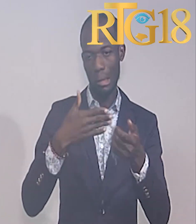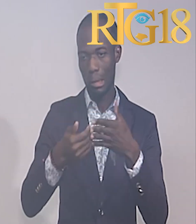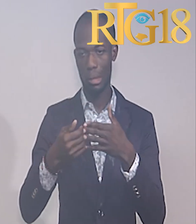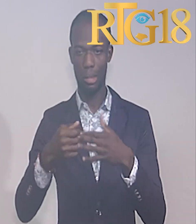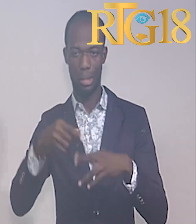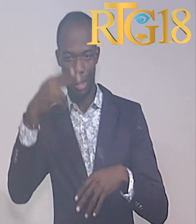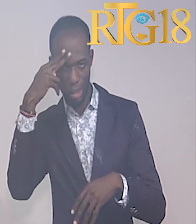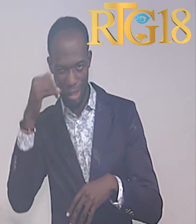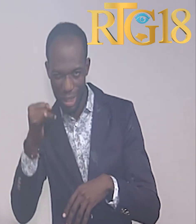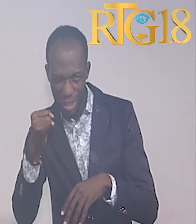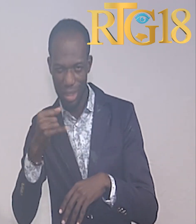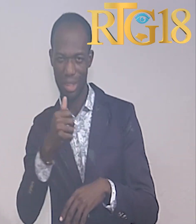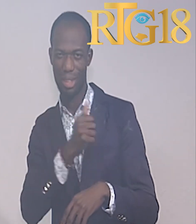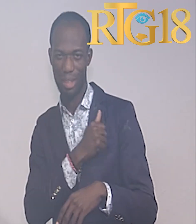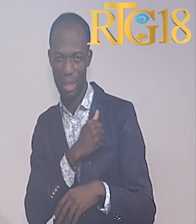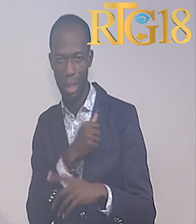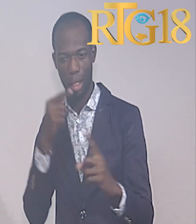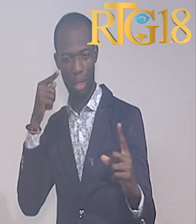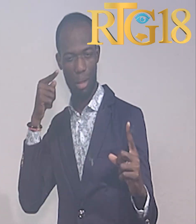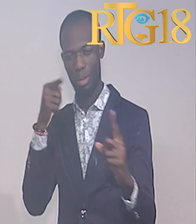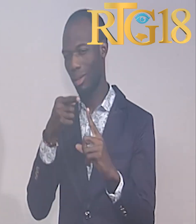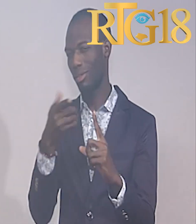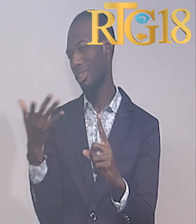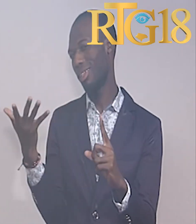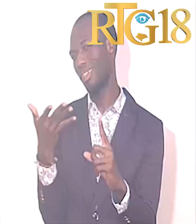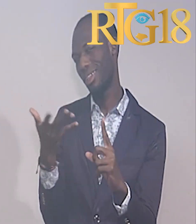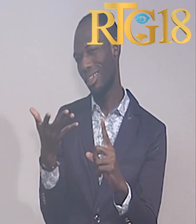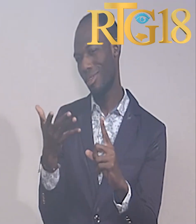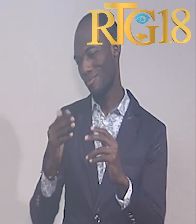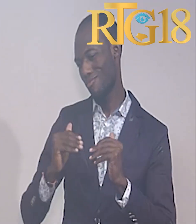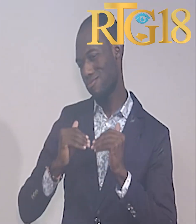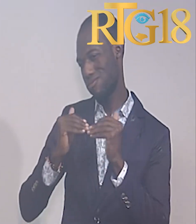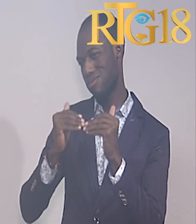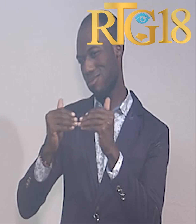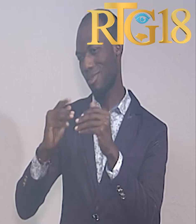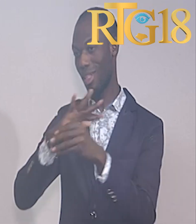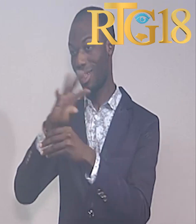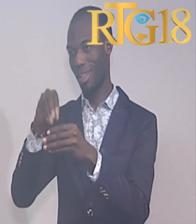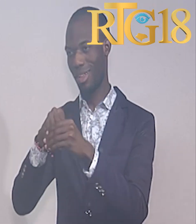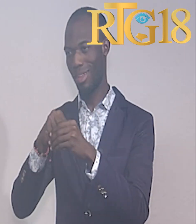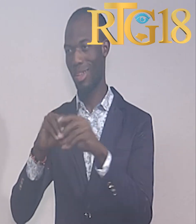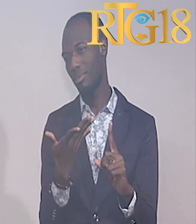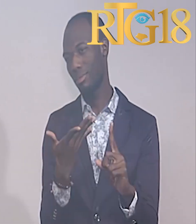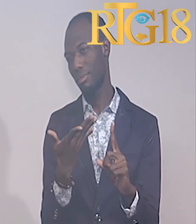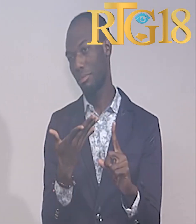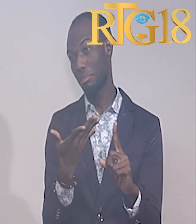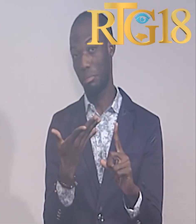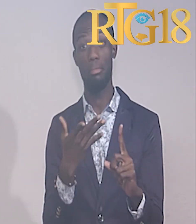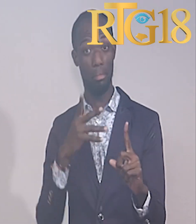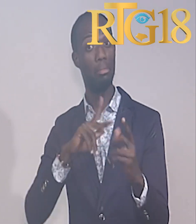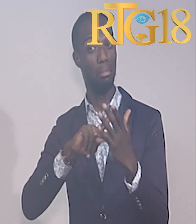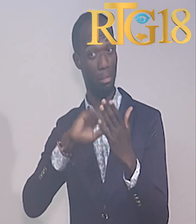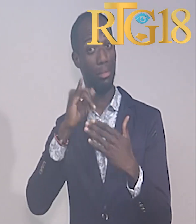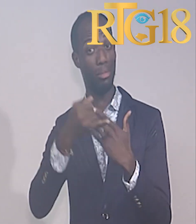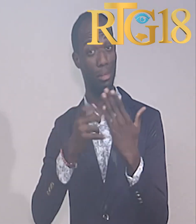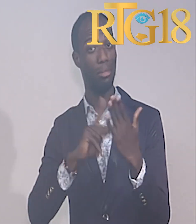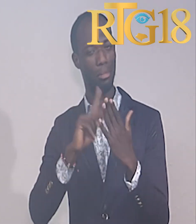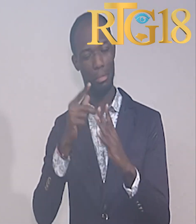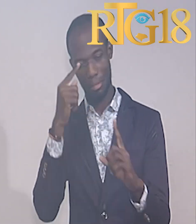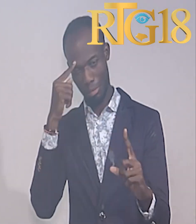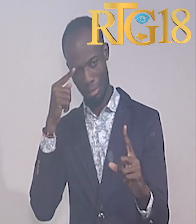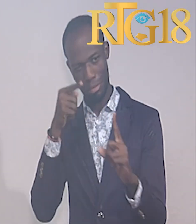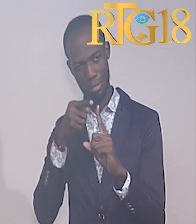au Canada. Donc, objectif général, c'est promouvoir et faciliter l'inclusion des personnes sourdes. Ce projet a pour